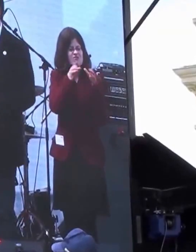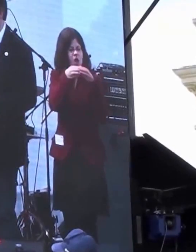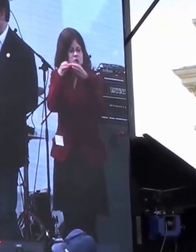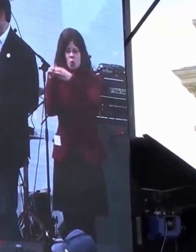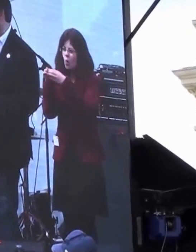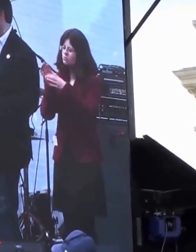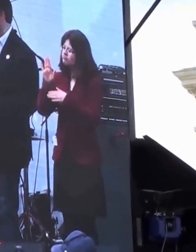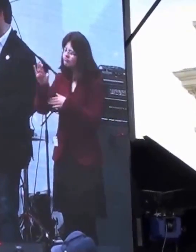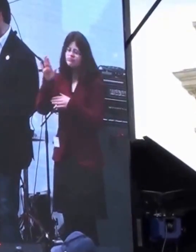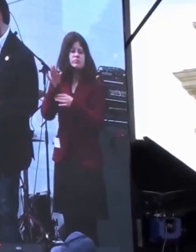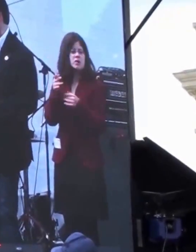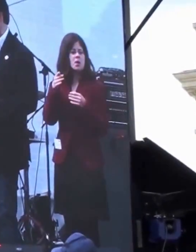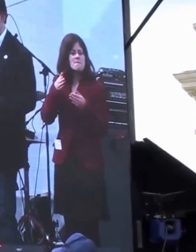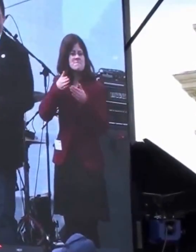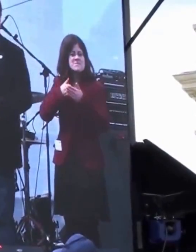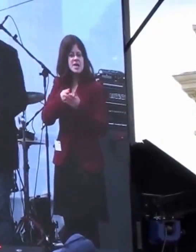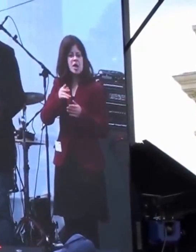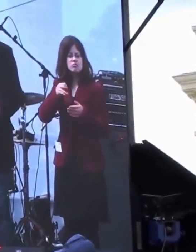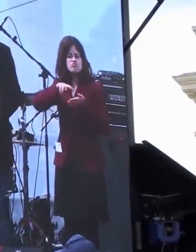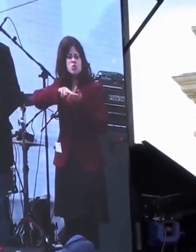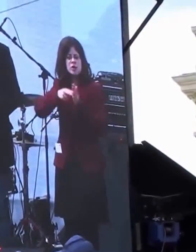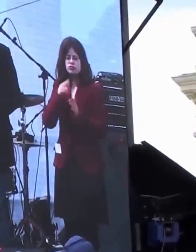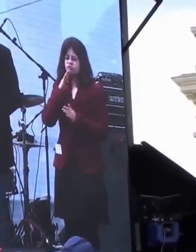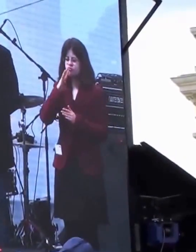bitte Sie jetzt hier mit aufs Podium.